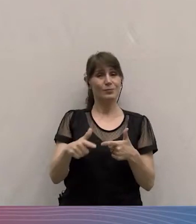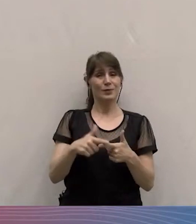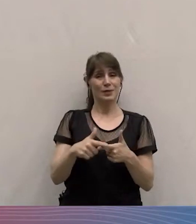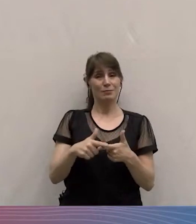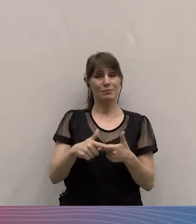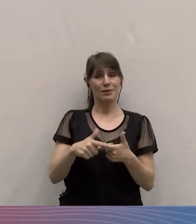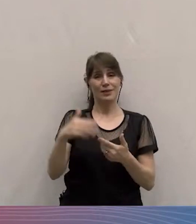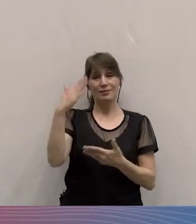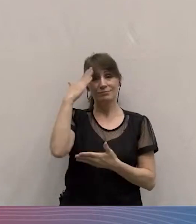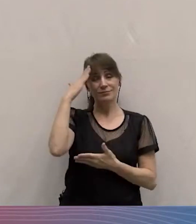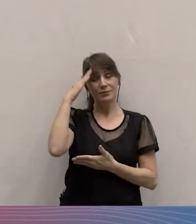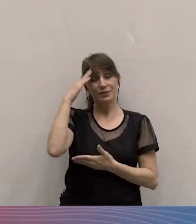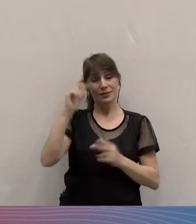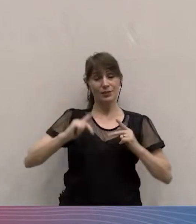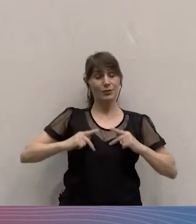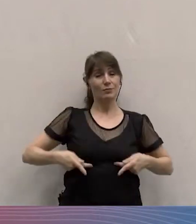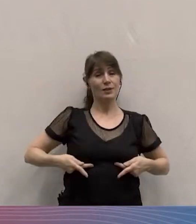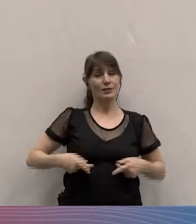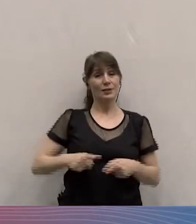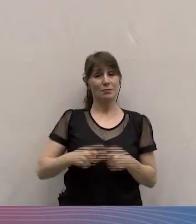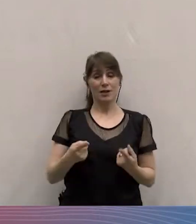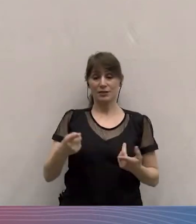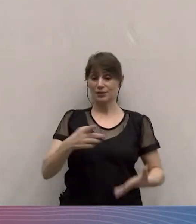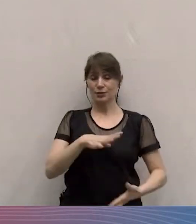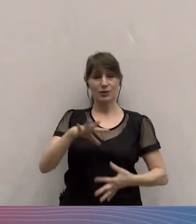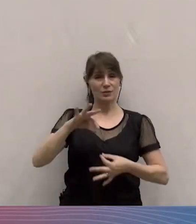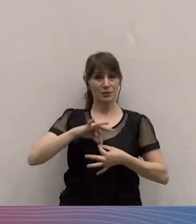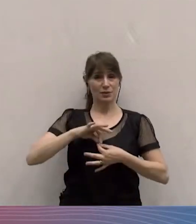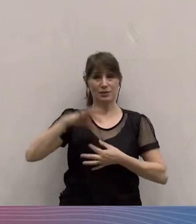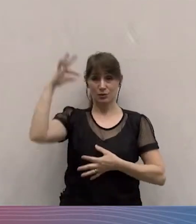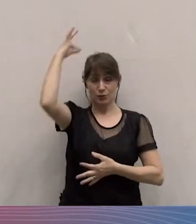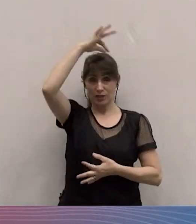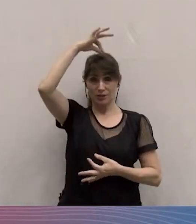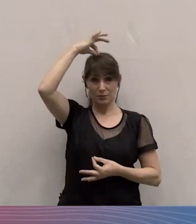da sabedoria humana, mas, irmãos, do Espírito não.